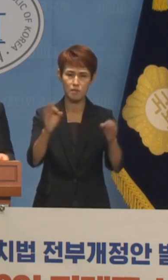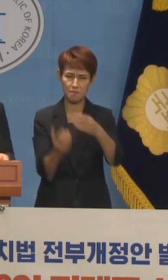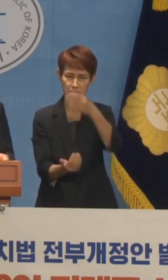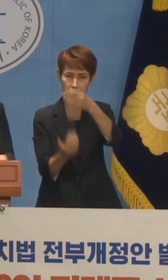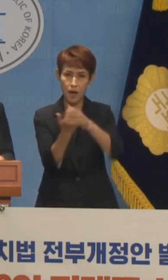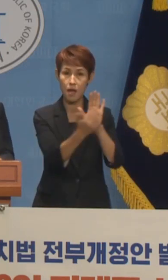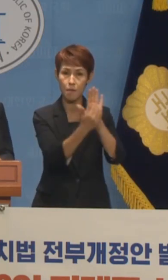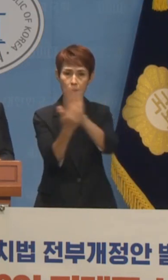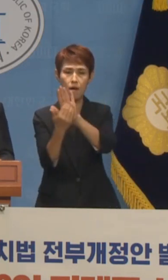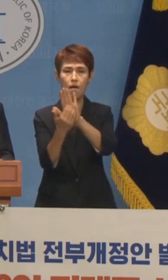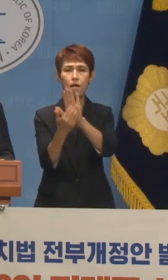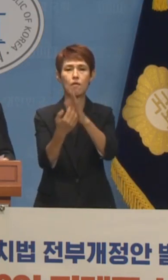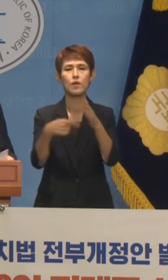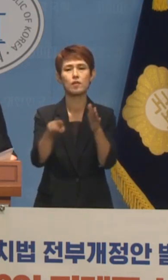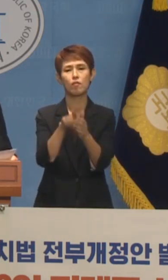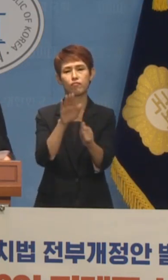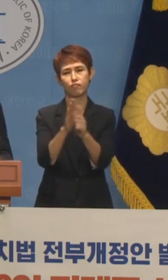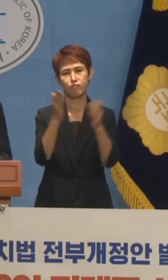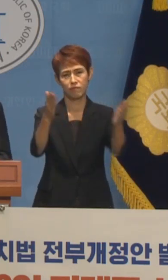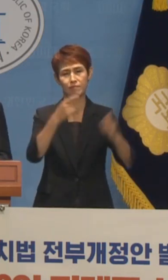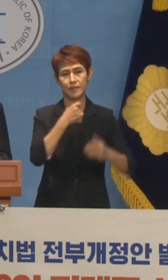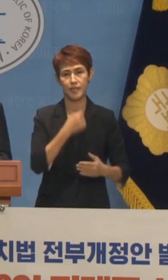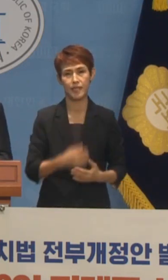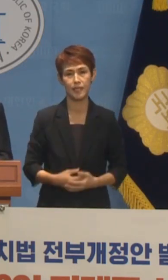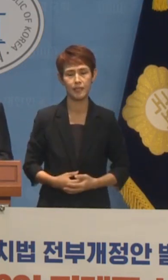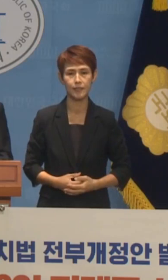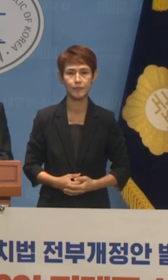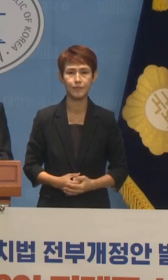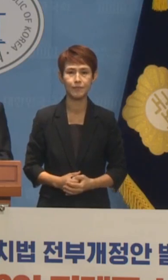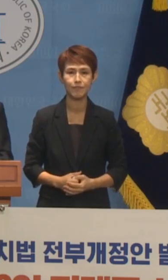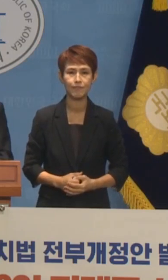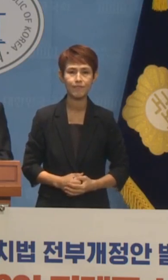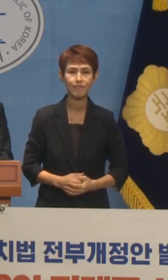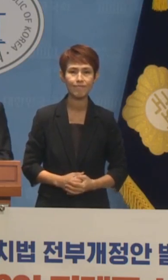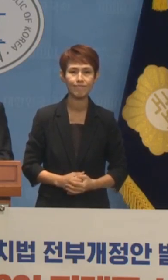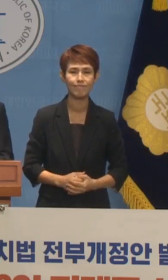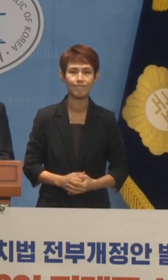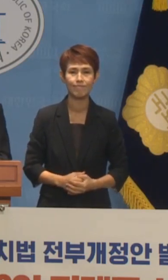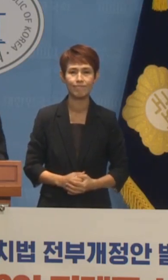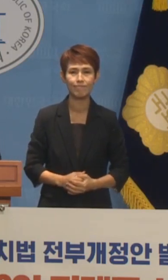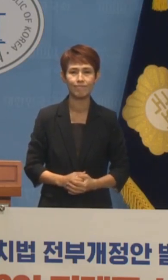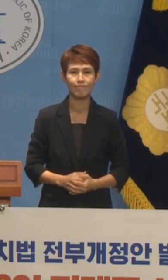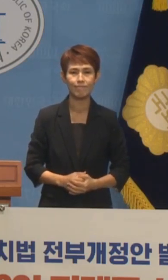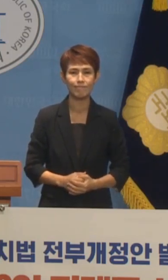기여할 수 있도록 노력하겠습니다 그럼 기재의 견문을 낭독하도록